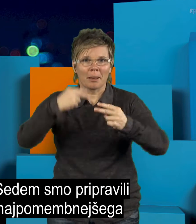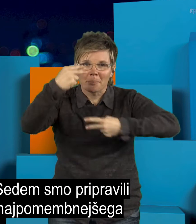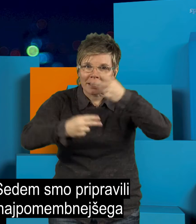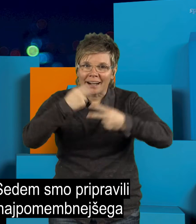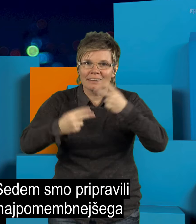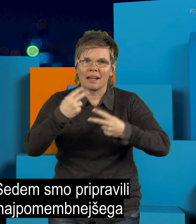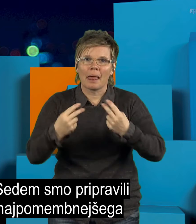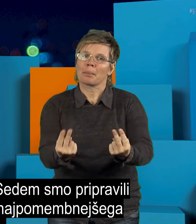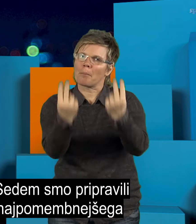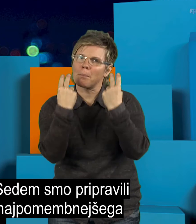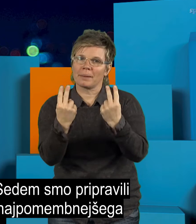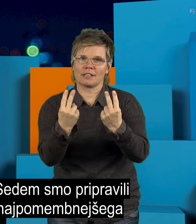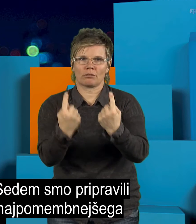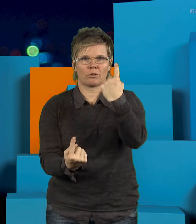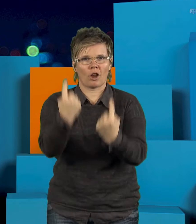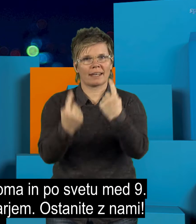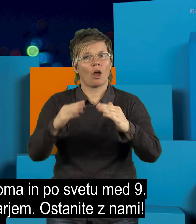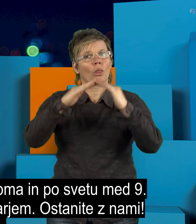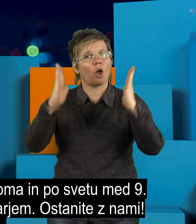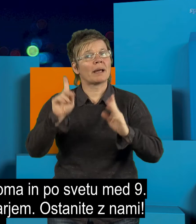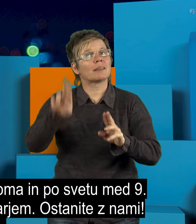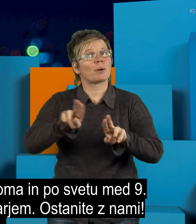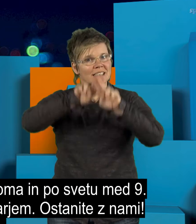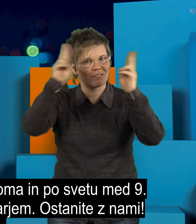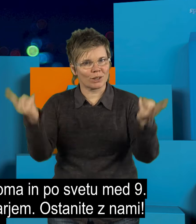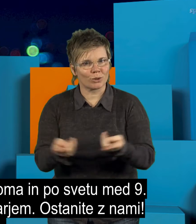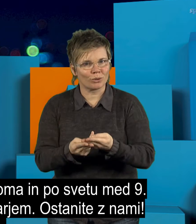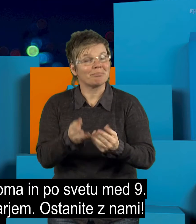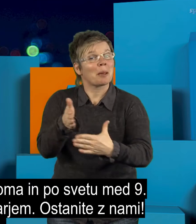najpomembnejšega dogajanja doma in po svetu med 9. in 15. februarjem.